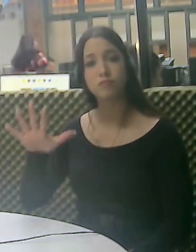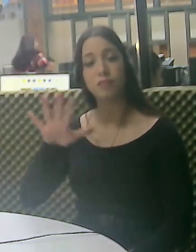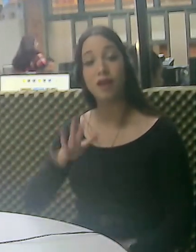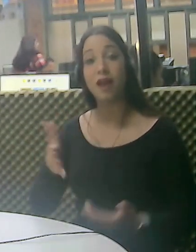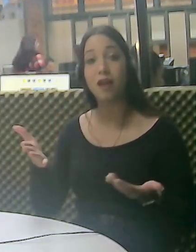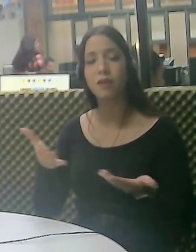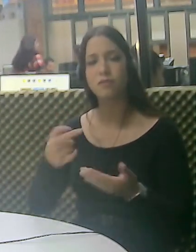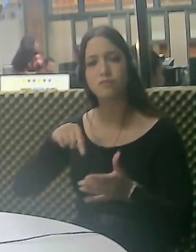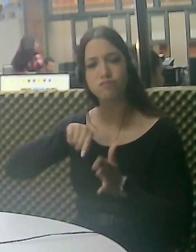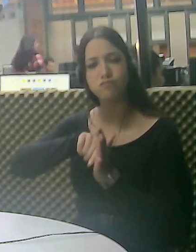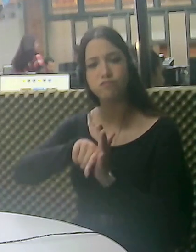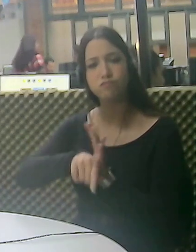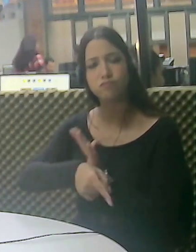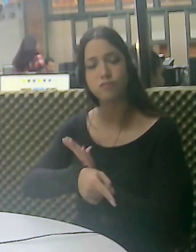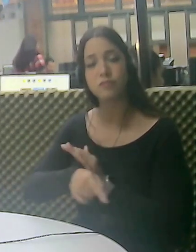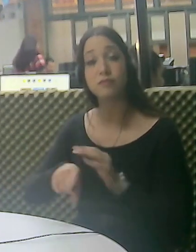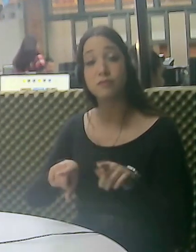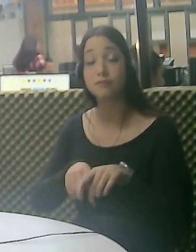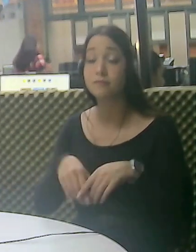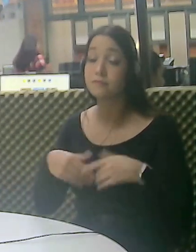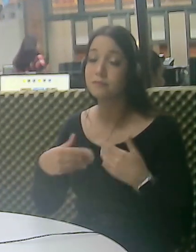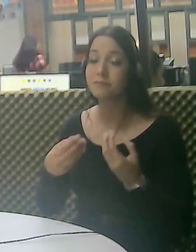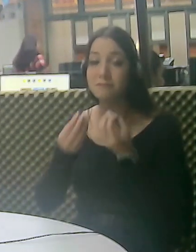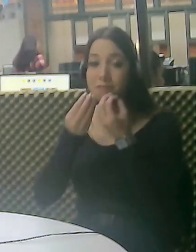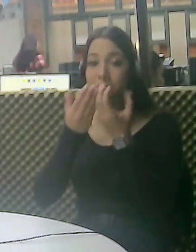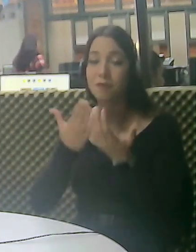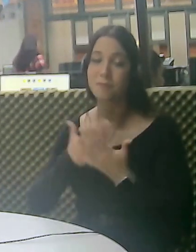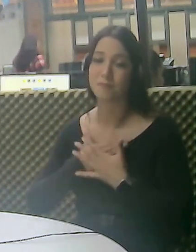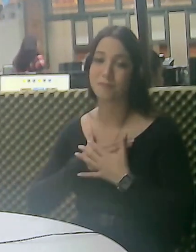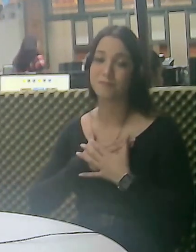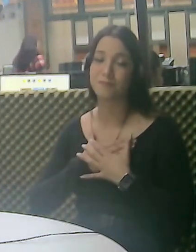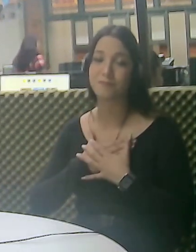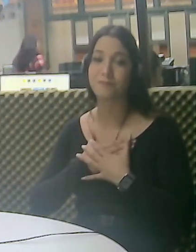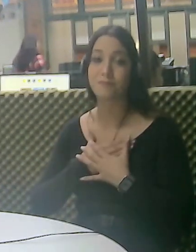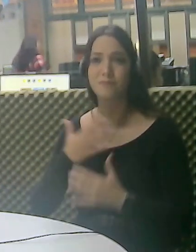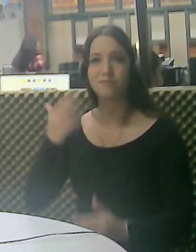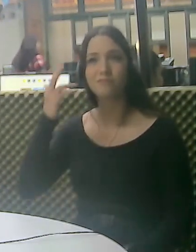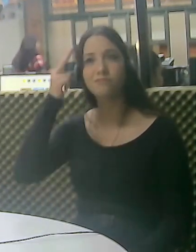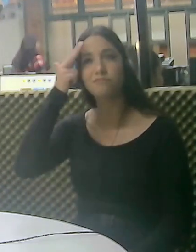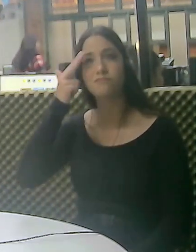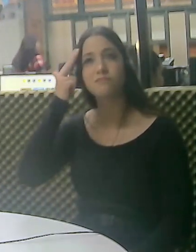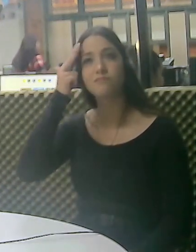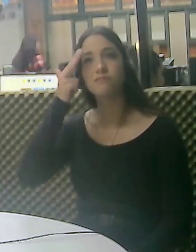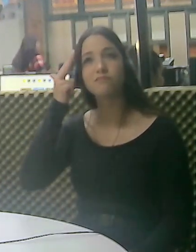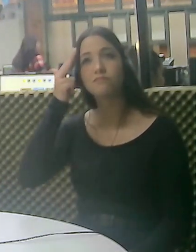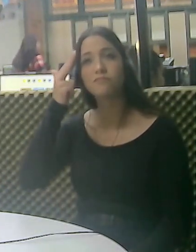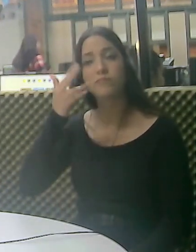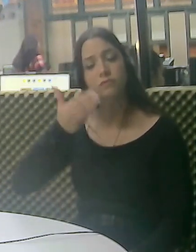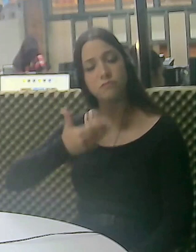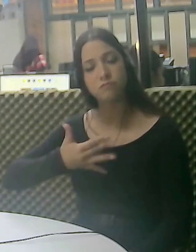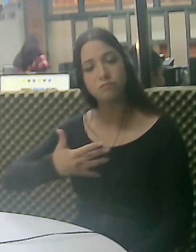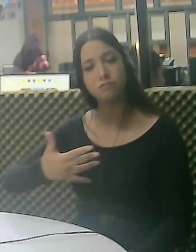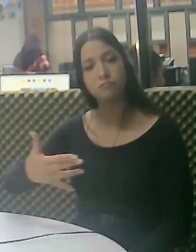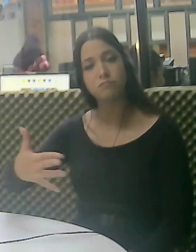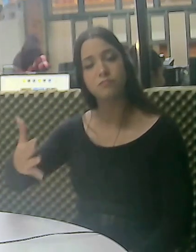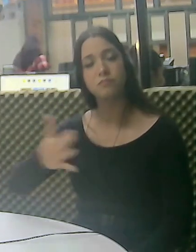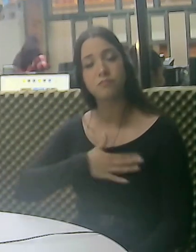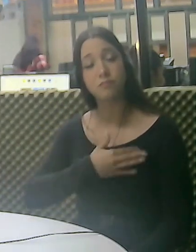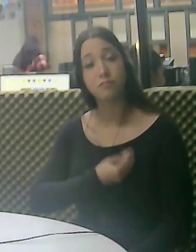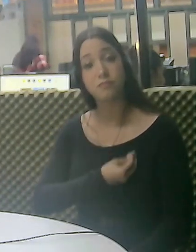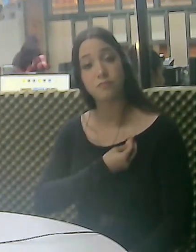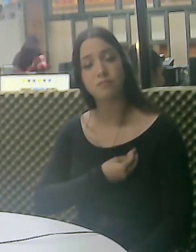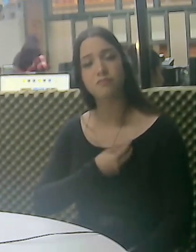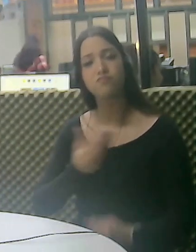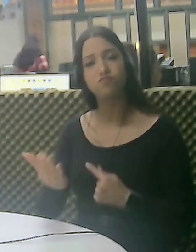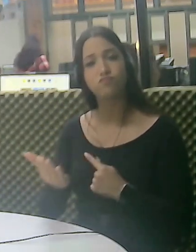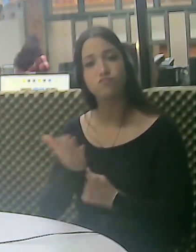me aprofundei mais dela, então foi muito bom pra mim, eu penso em levar isso muito pro meu futuro, porque